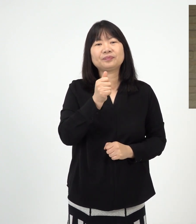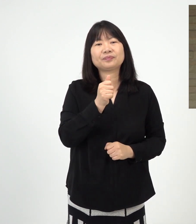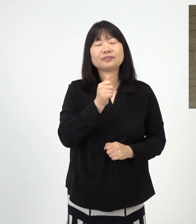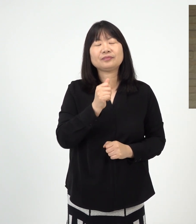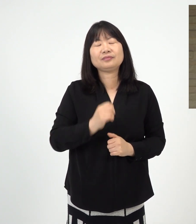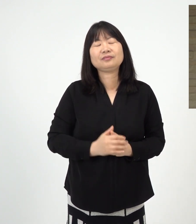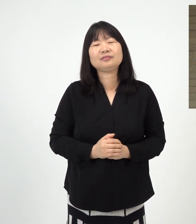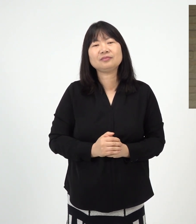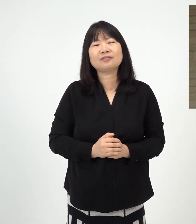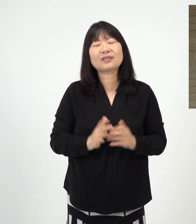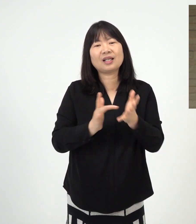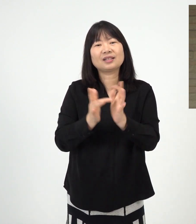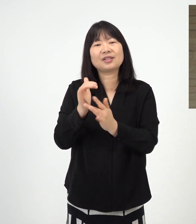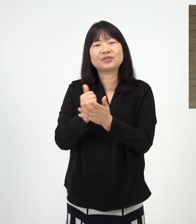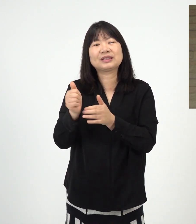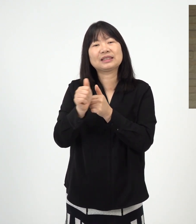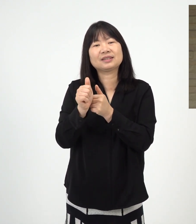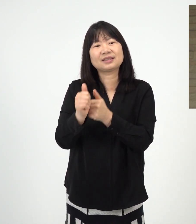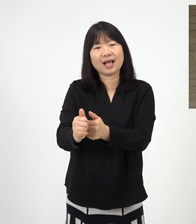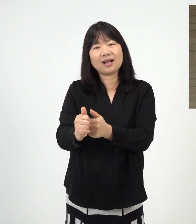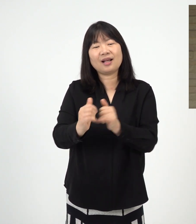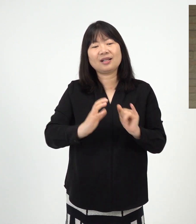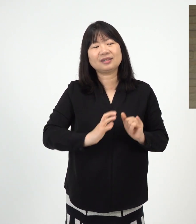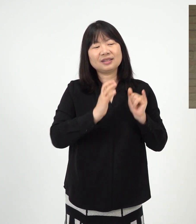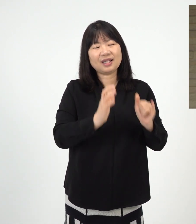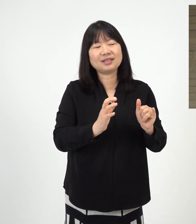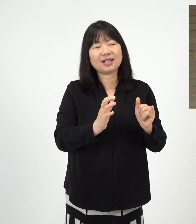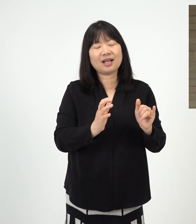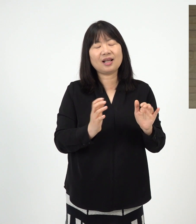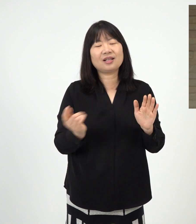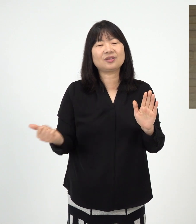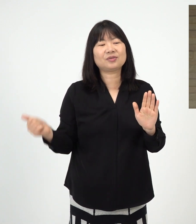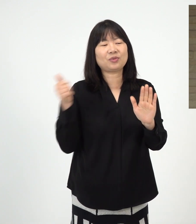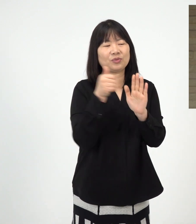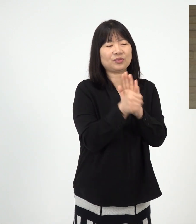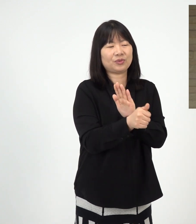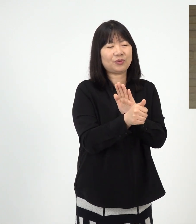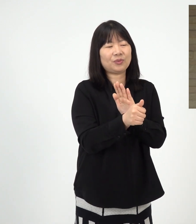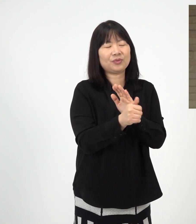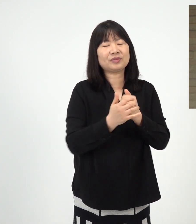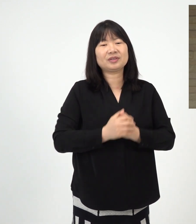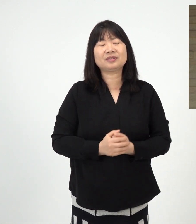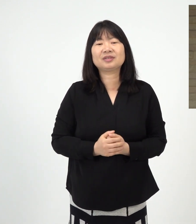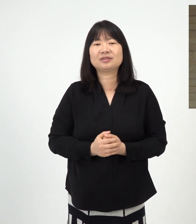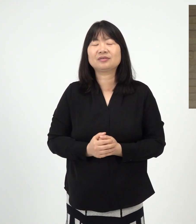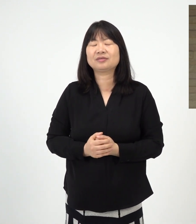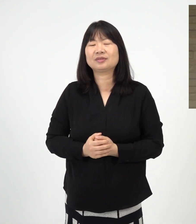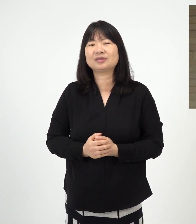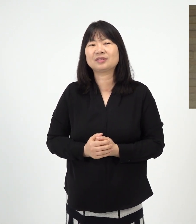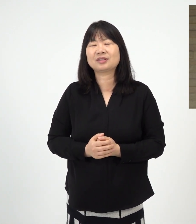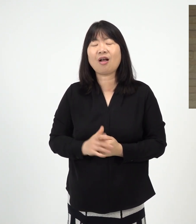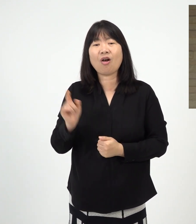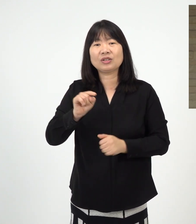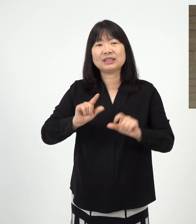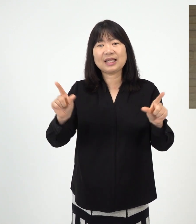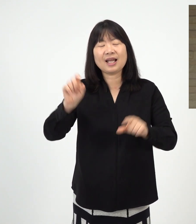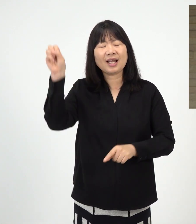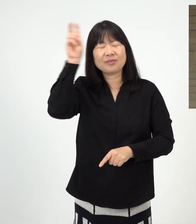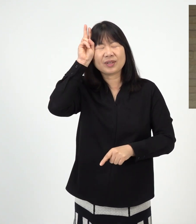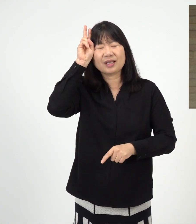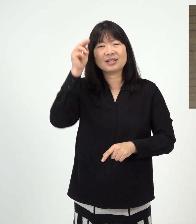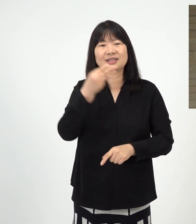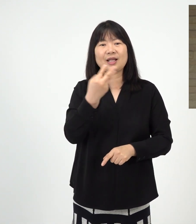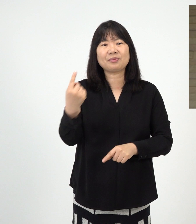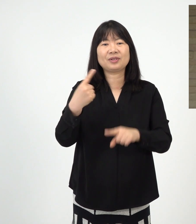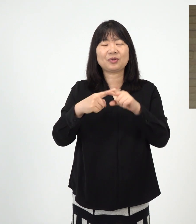world. 예수를 따라 세상 속으로. 이것이 사실은 어느 날 갑자기 우리